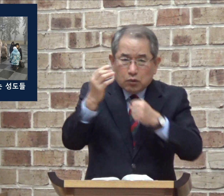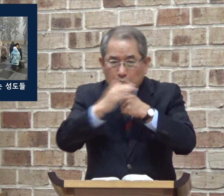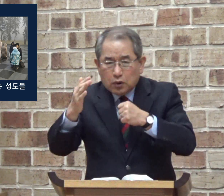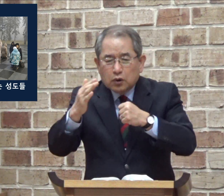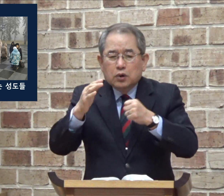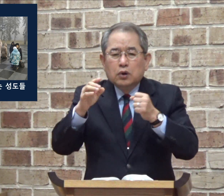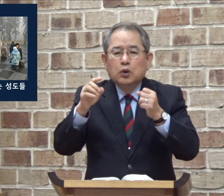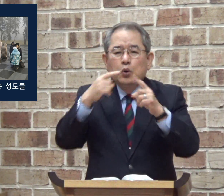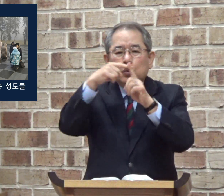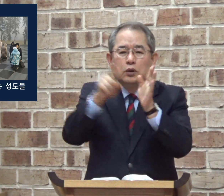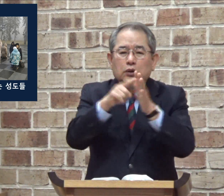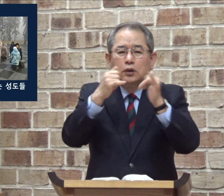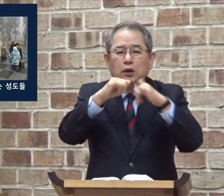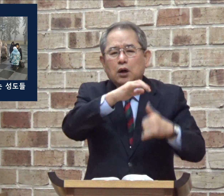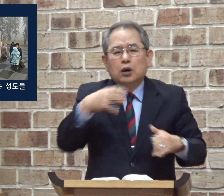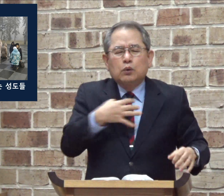우크라이나에서 그곳에도 교회가 있는데요.